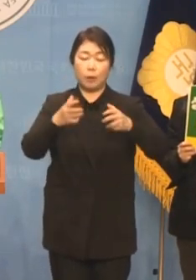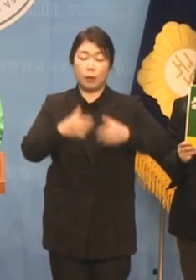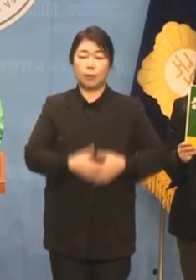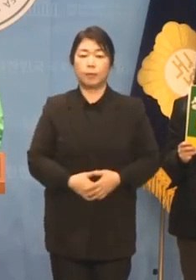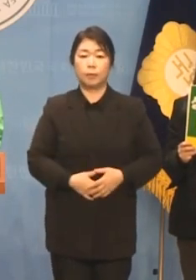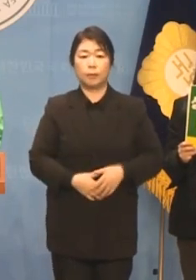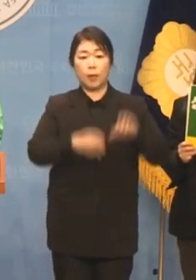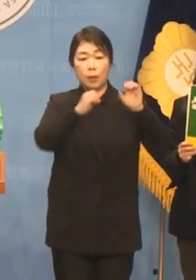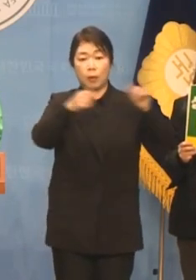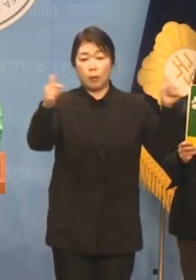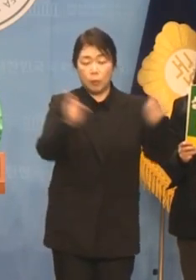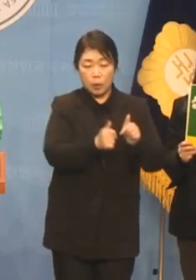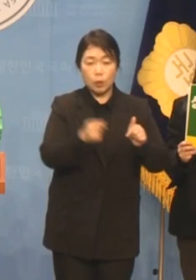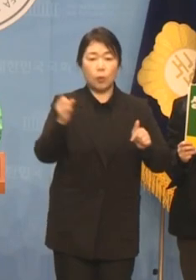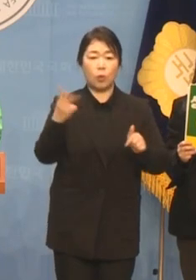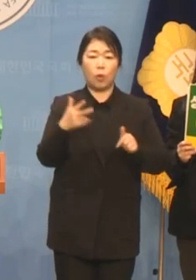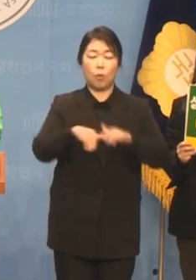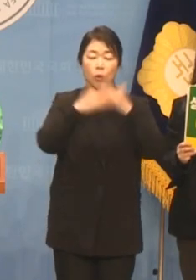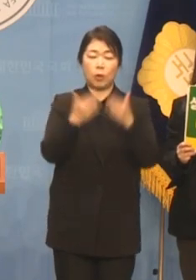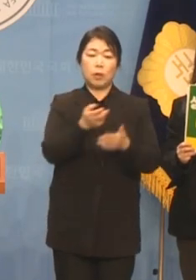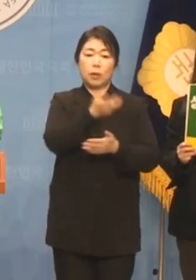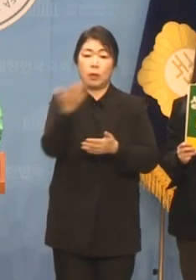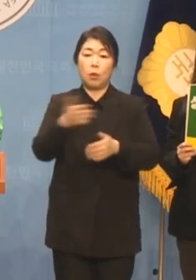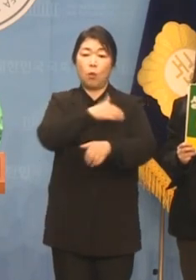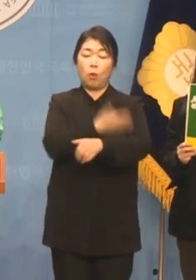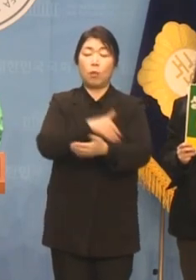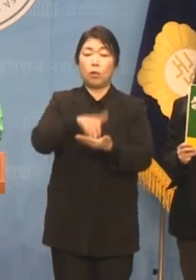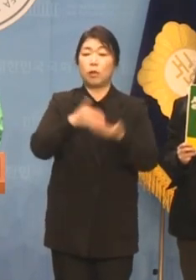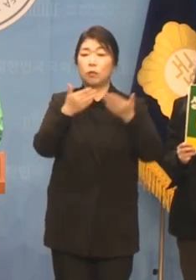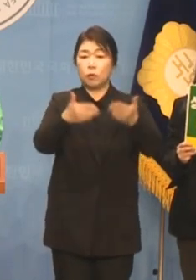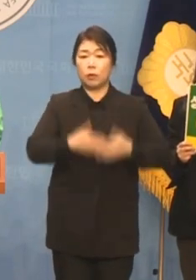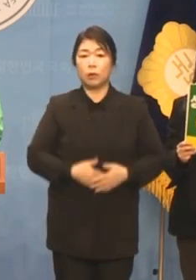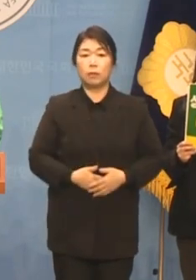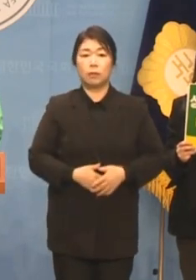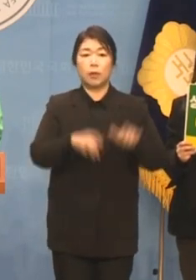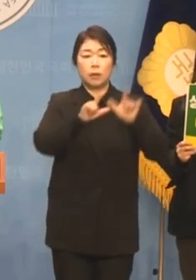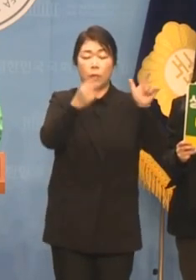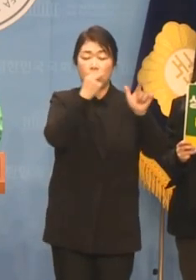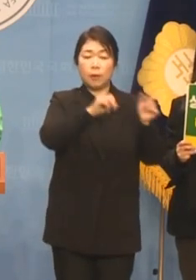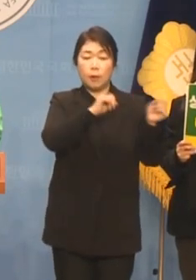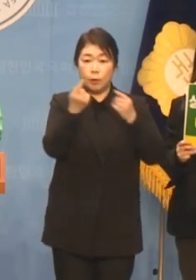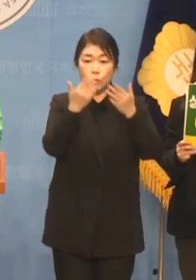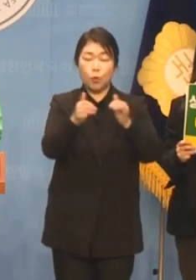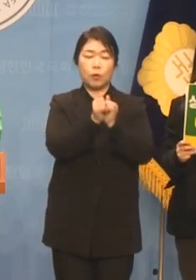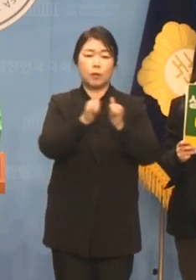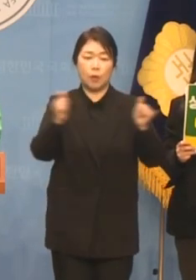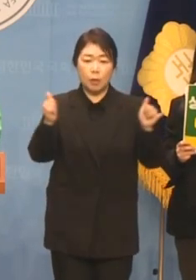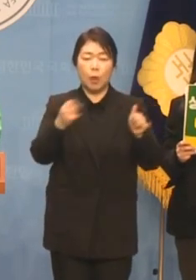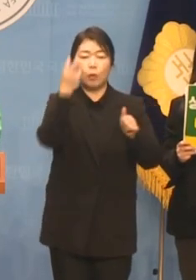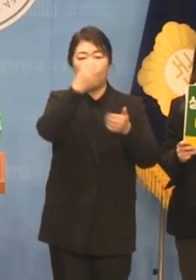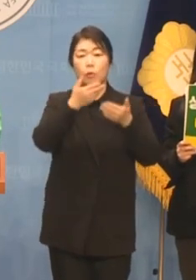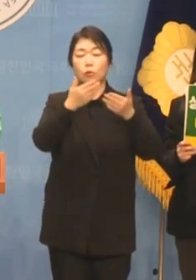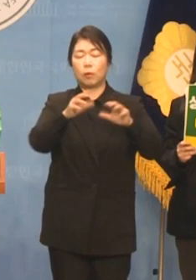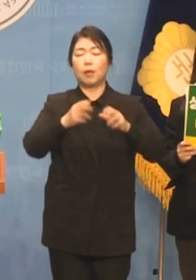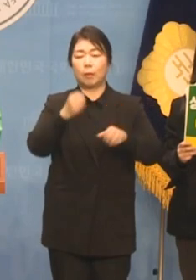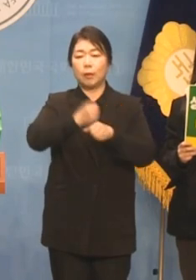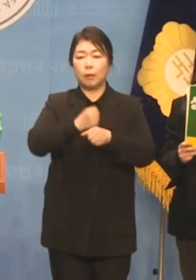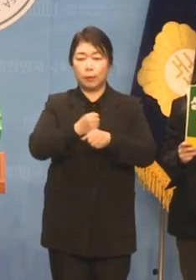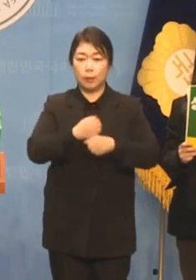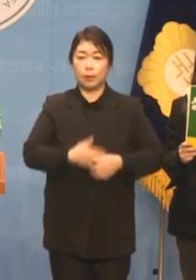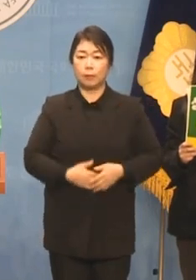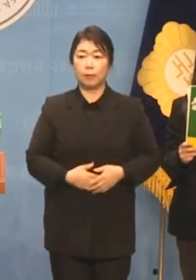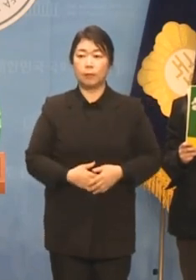생태의 이을 보장하는라 생태를 살리고 사람을 보는 라를